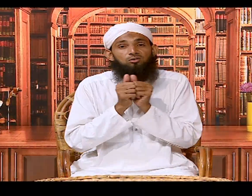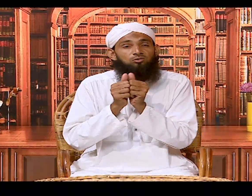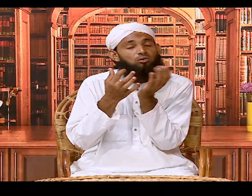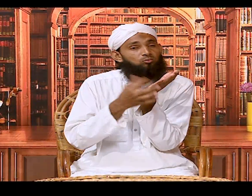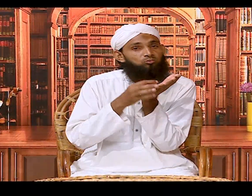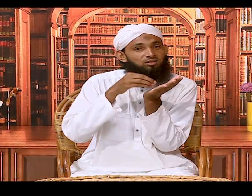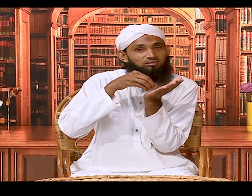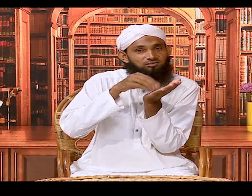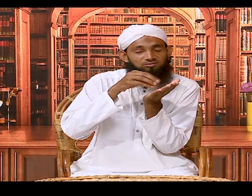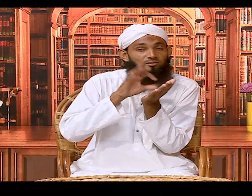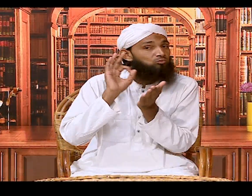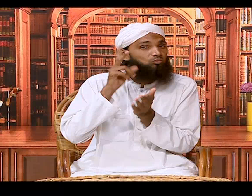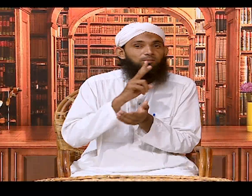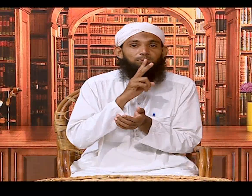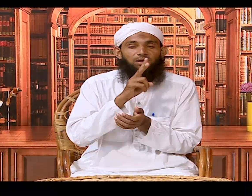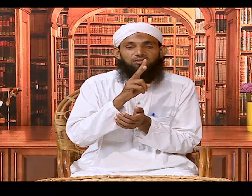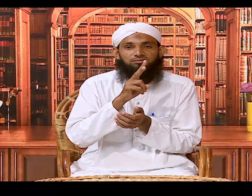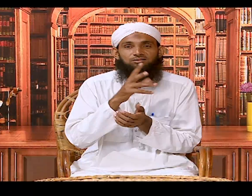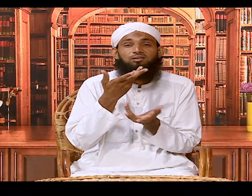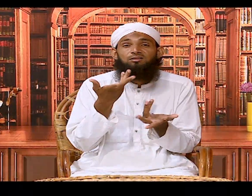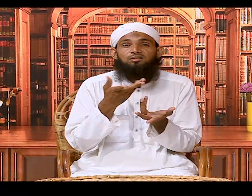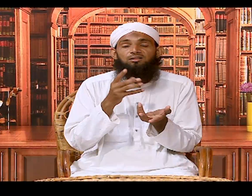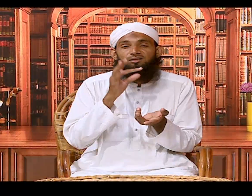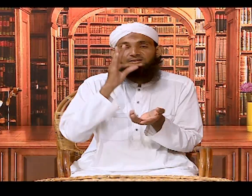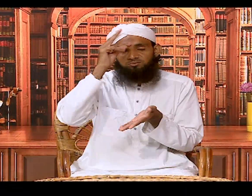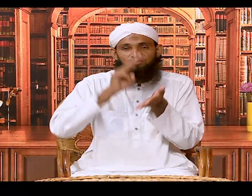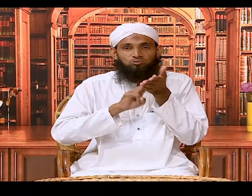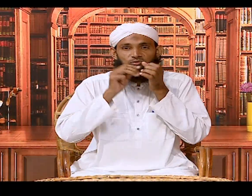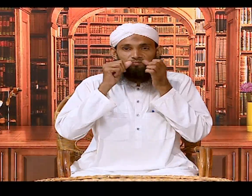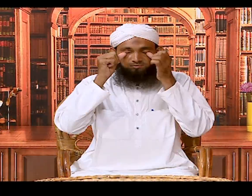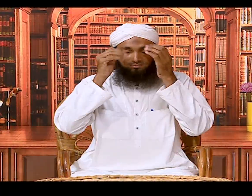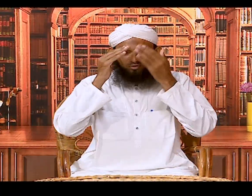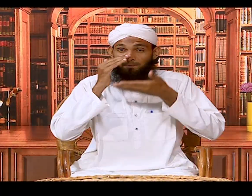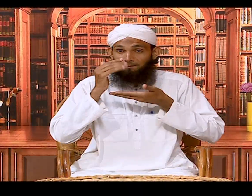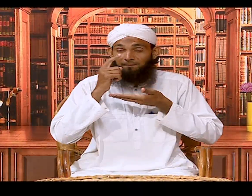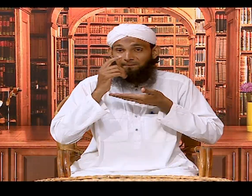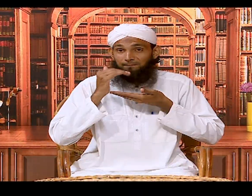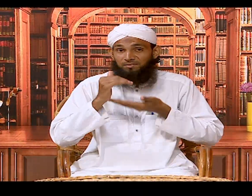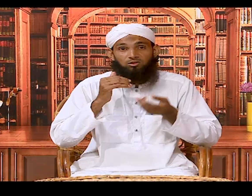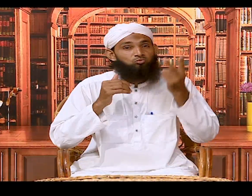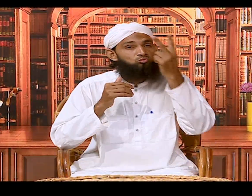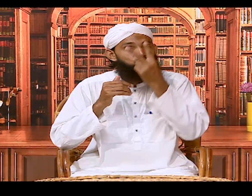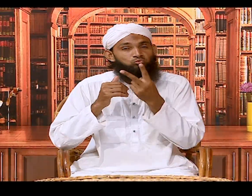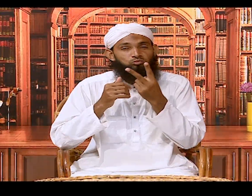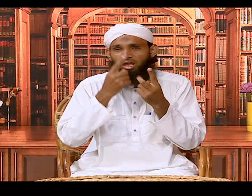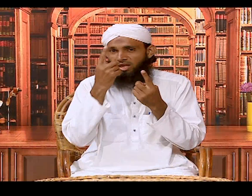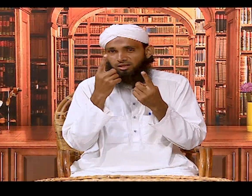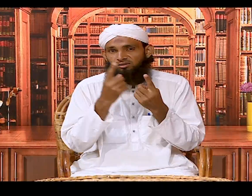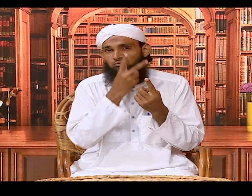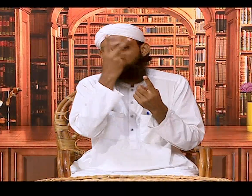کی خصوصیات میں سے دوسری خصوصیت یہ ہے کہ آپ کے نکاح میں یکے بعد دیگرے یعنی ایک ایک کر کے پیارے